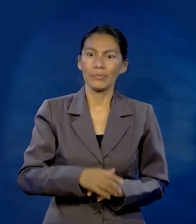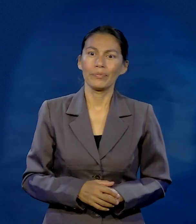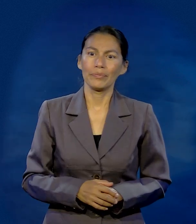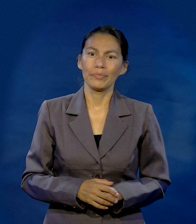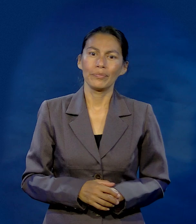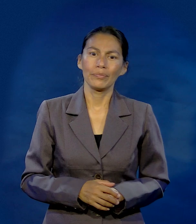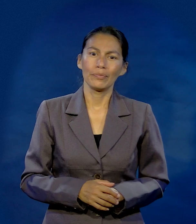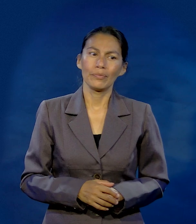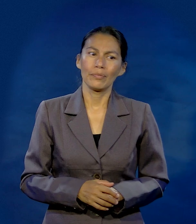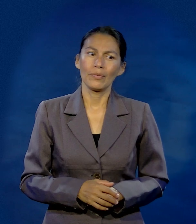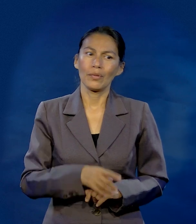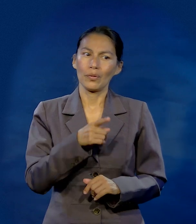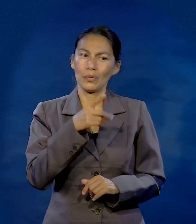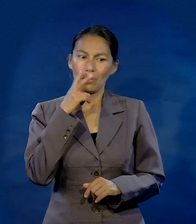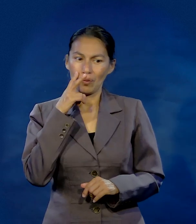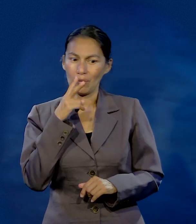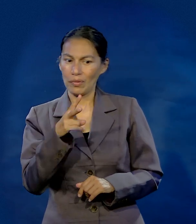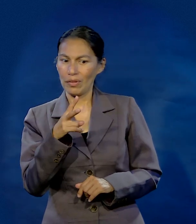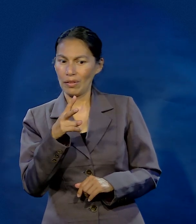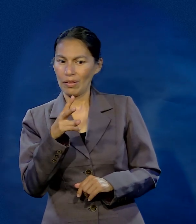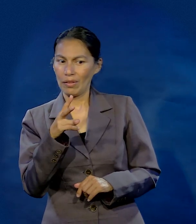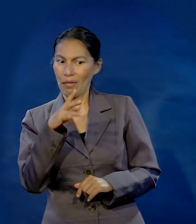A poco no parezco rico